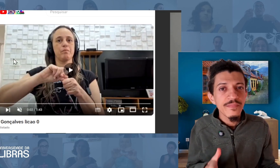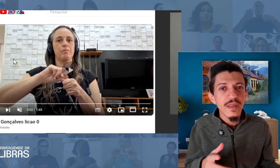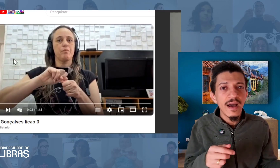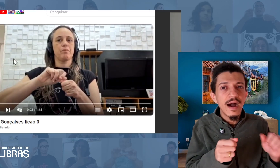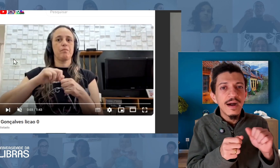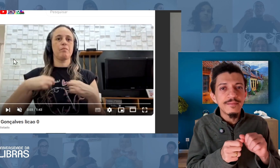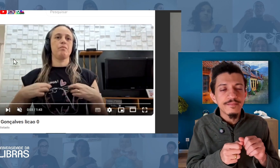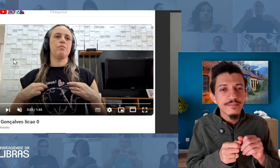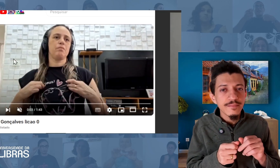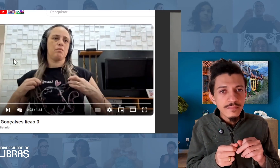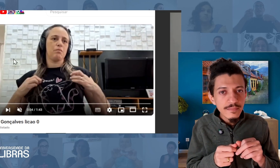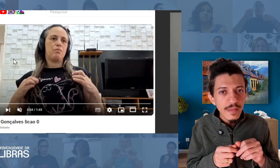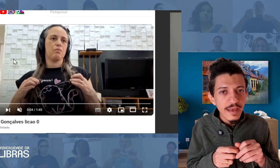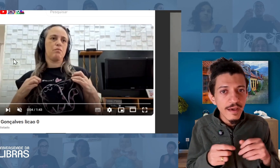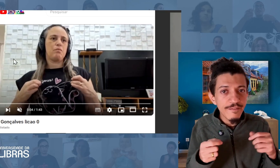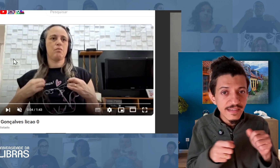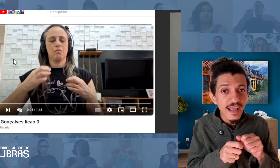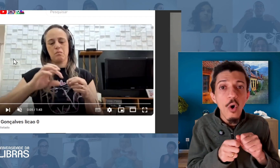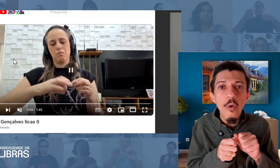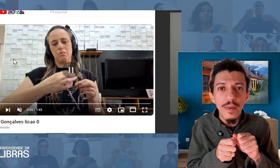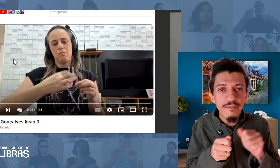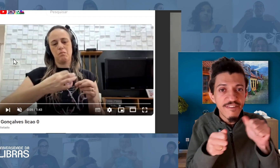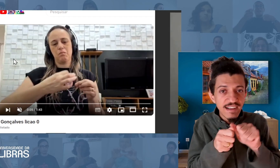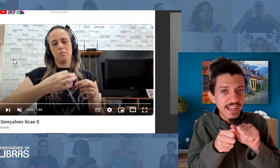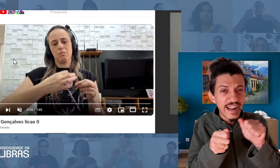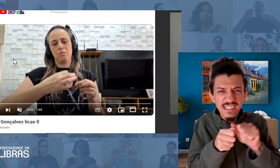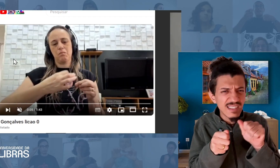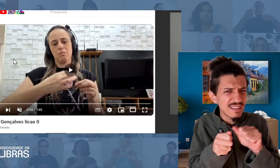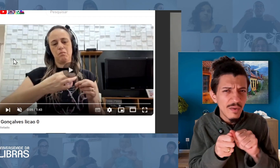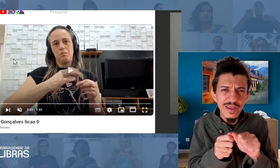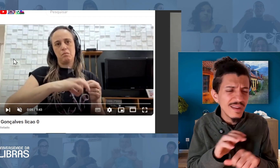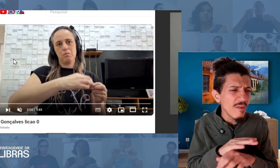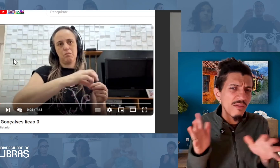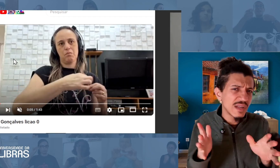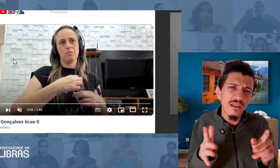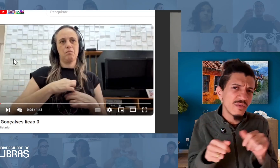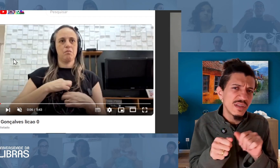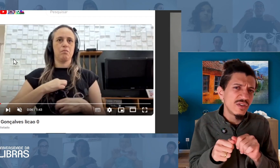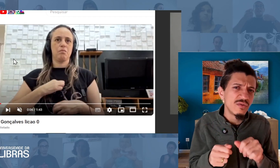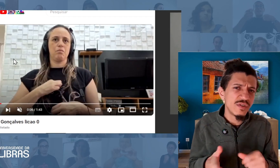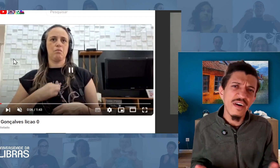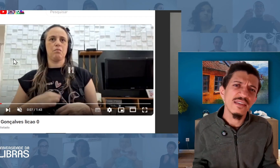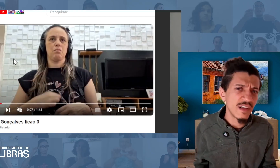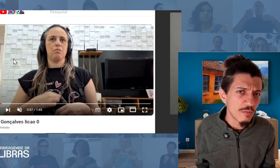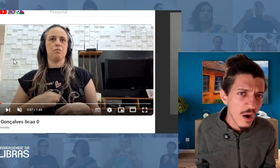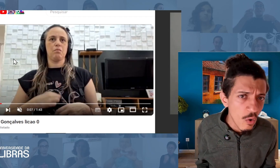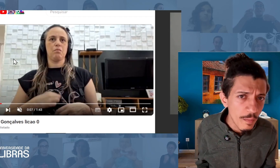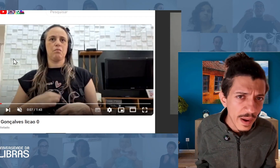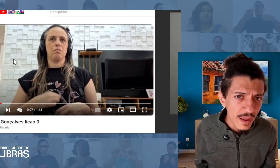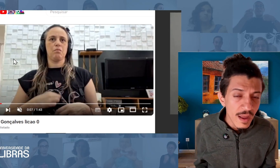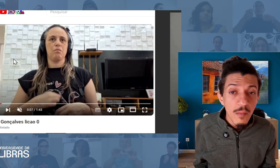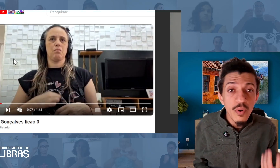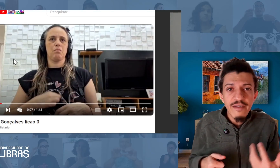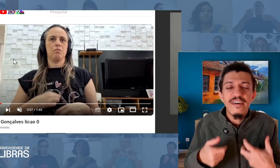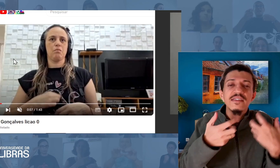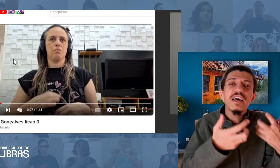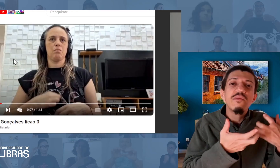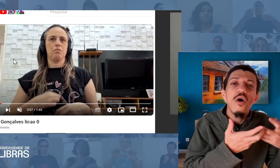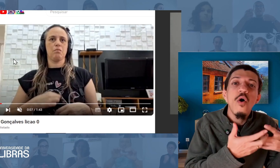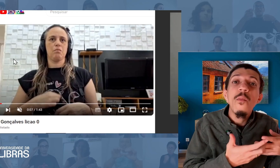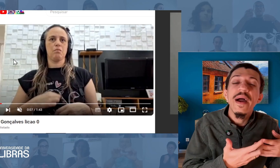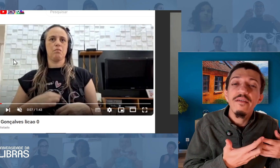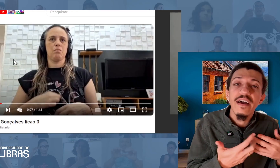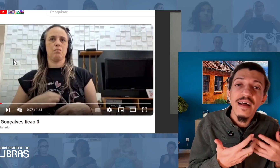que ia fazer roupa. Fazer. Esse sinal aqui não é usado no sentido de fazer uma roupa. Porque fazer